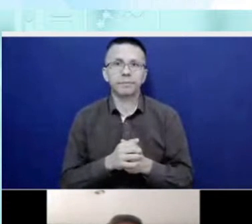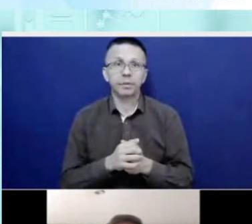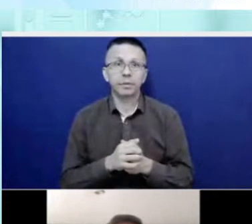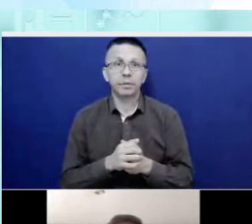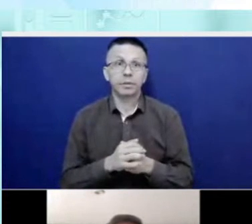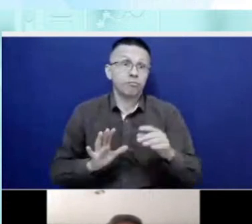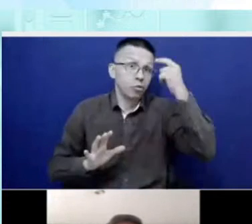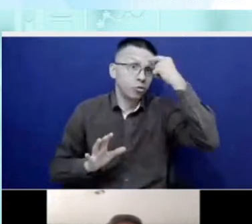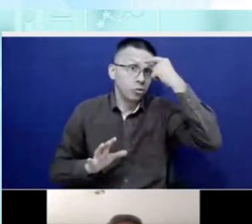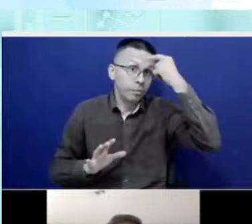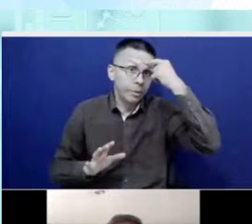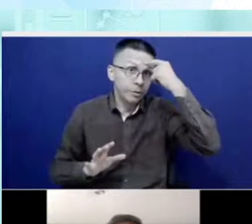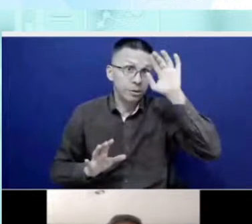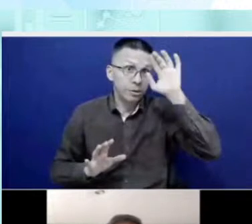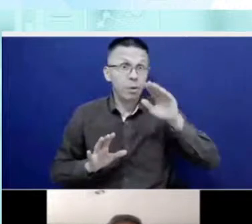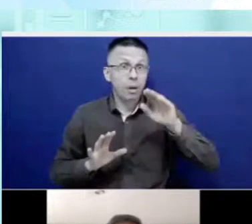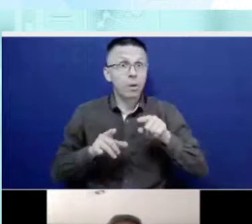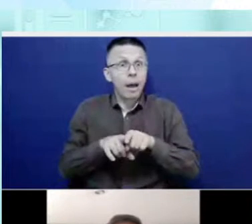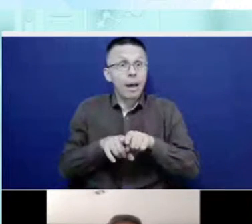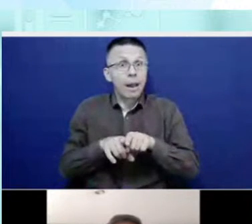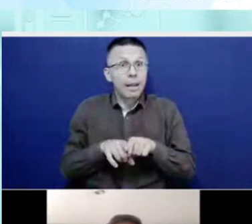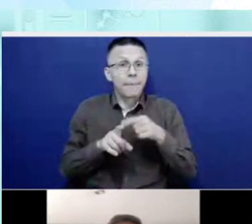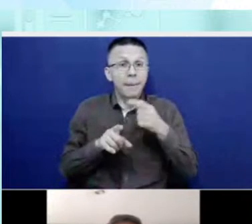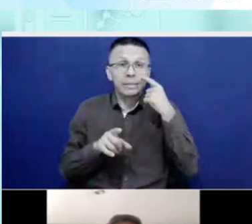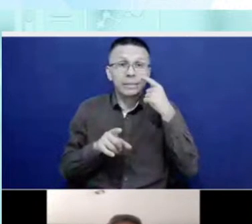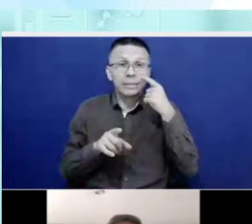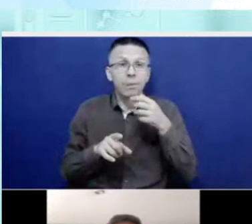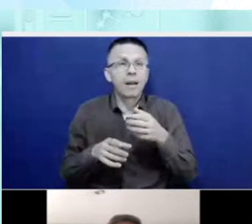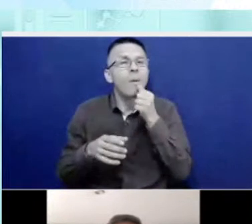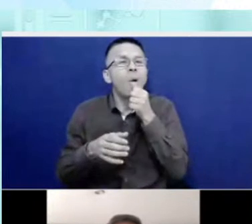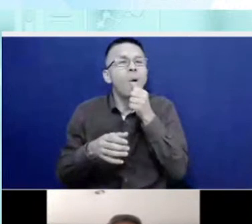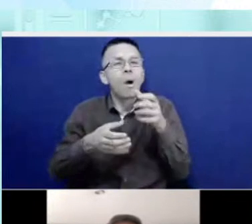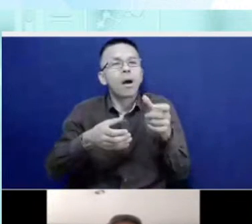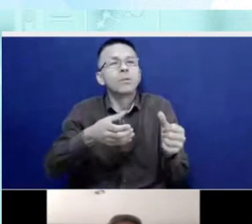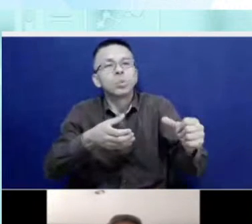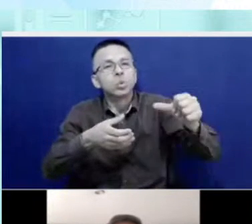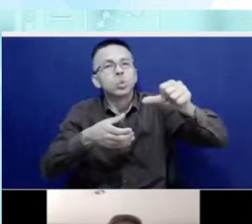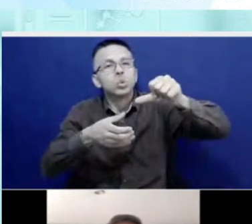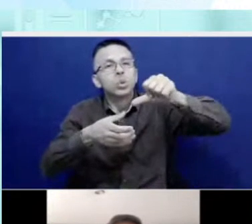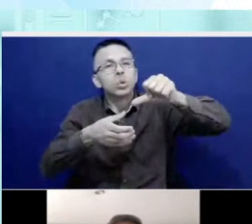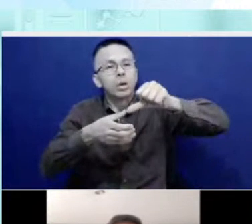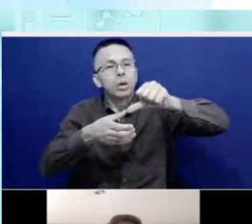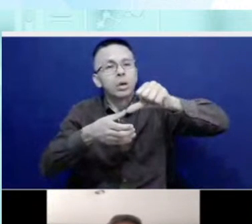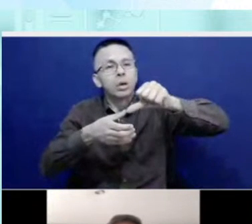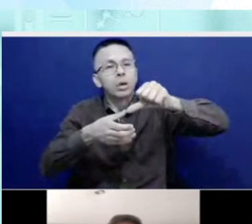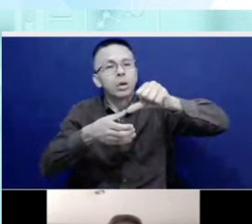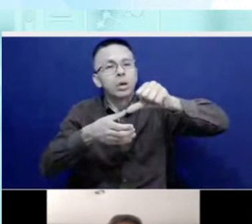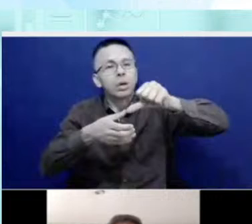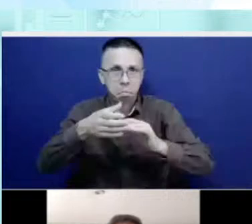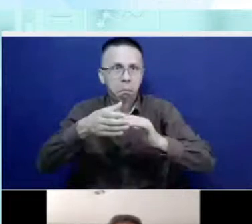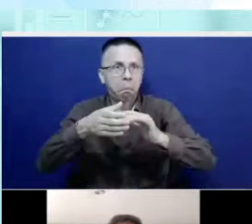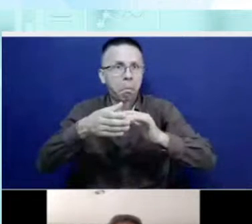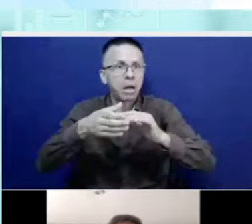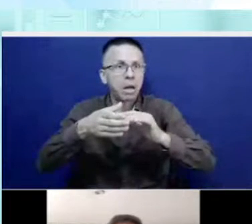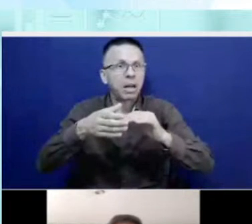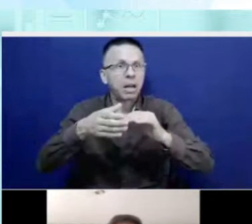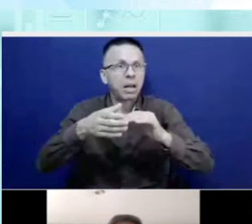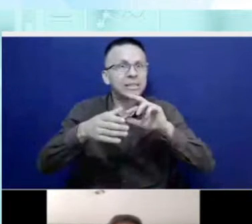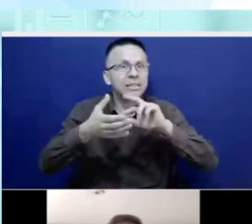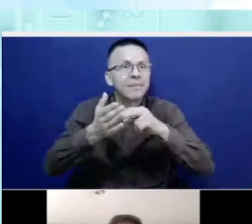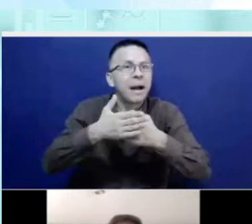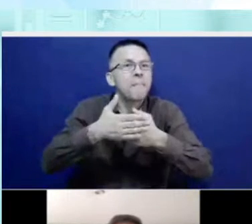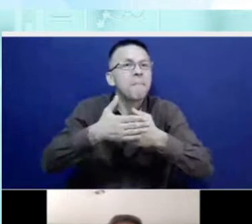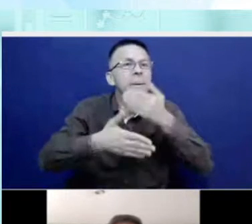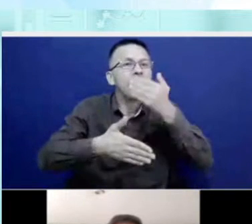yo creo que nosotros tenemos que ver el vaso medio lleno, ¿cierto? Es decir, entender que ya hay acciones de inicio, ¿cierto? Que sí